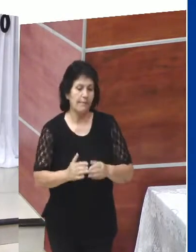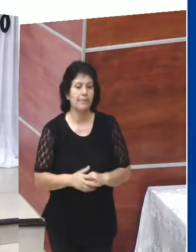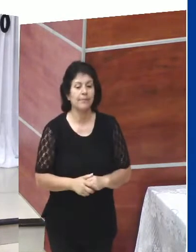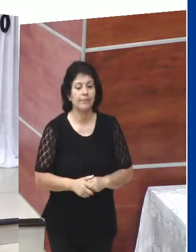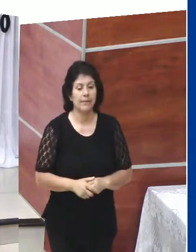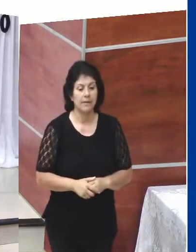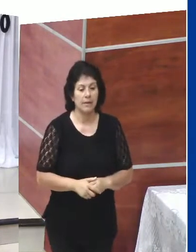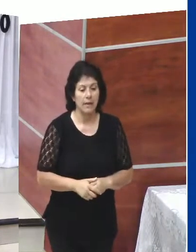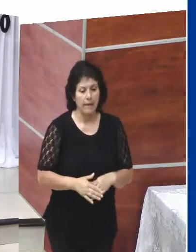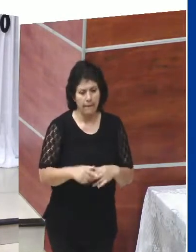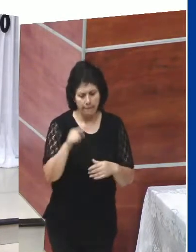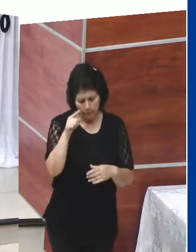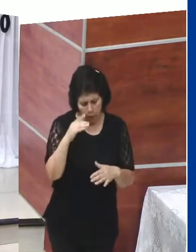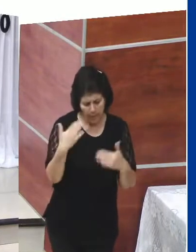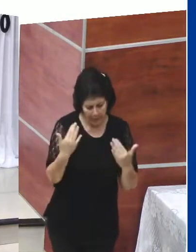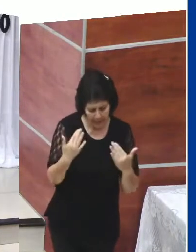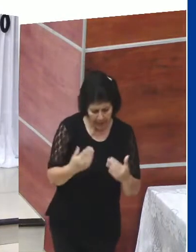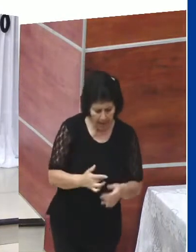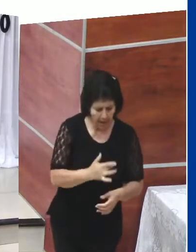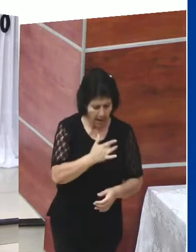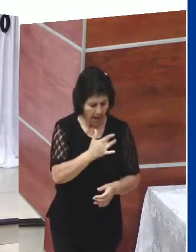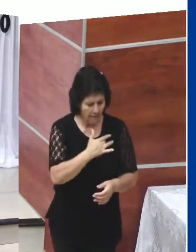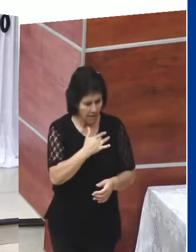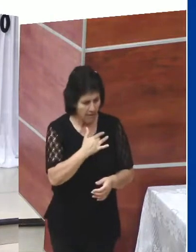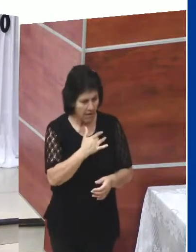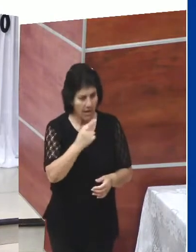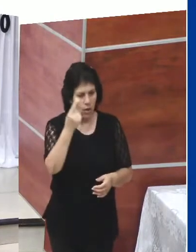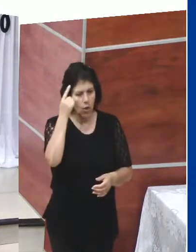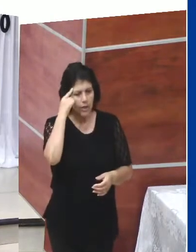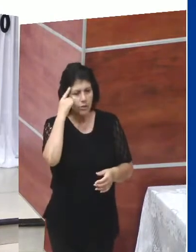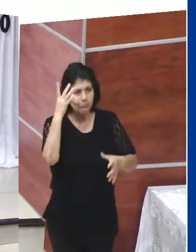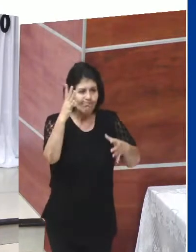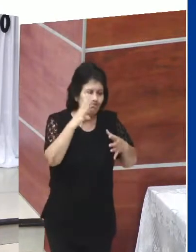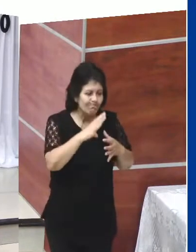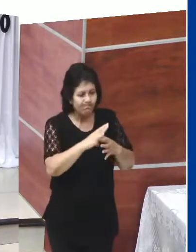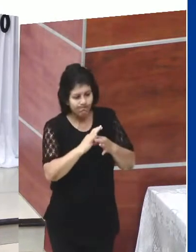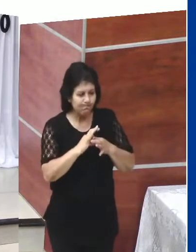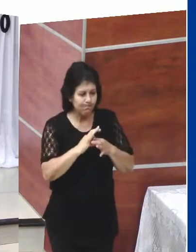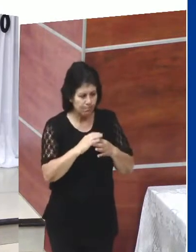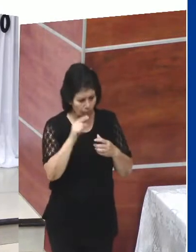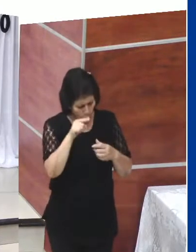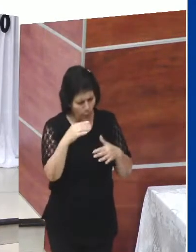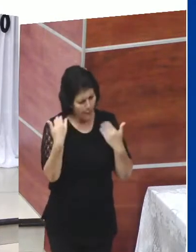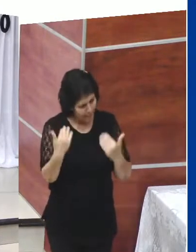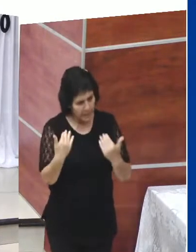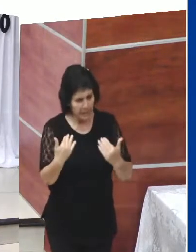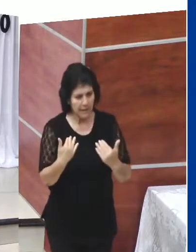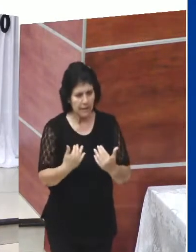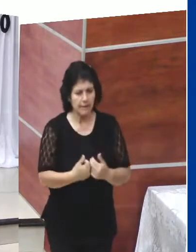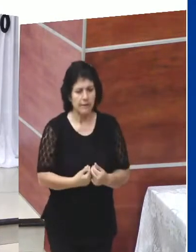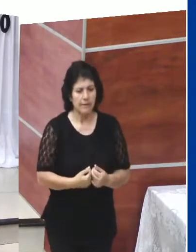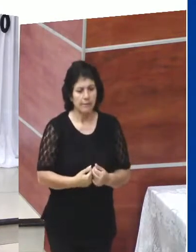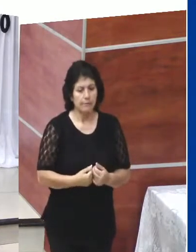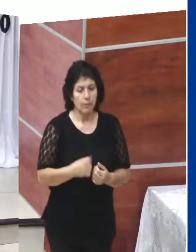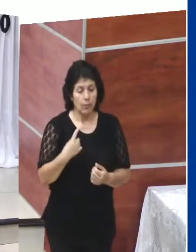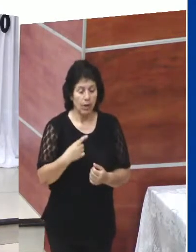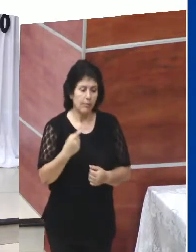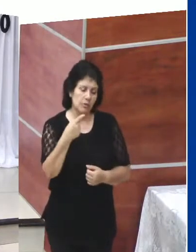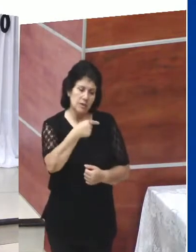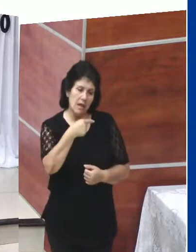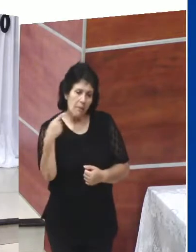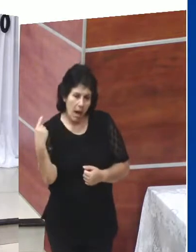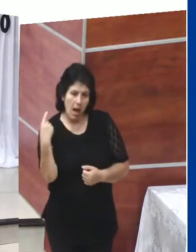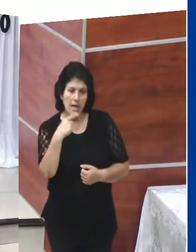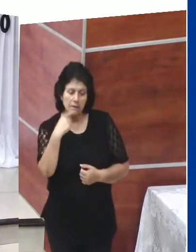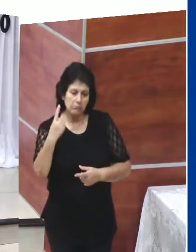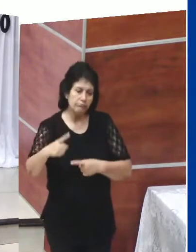Deje que la palabra colme su corazón y su mente, y una vez, y en la medida que van pasando las semanas, los